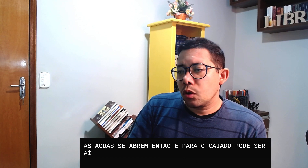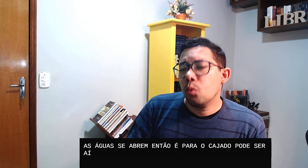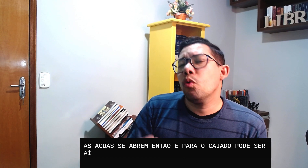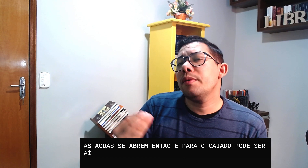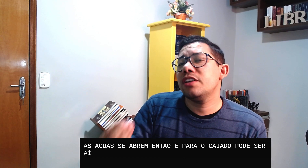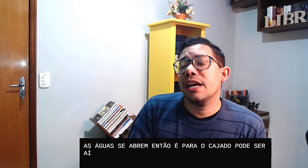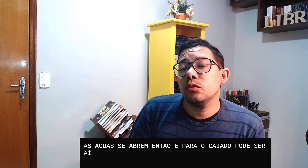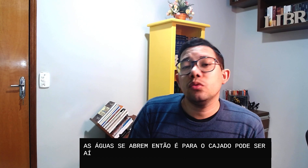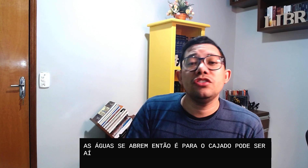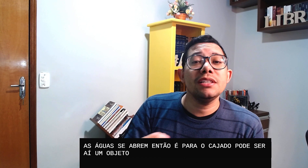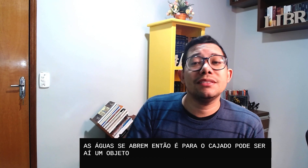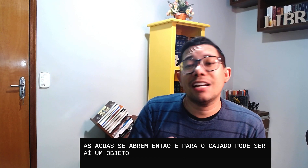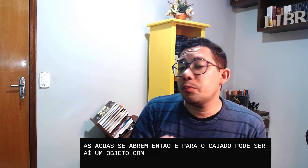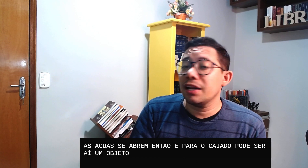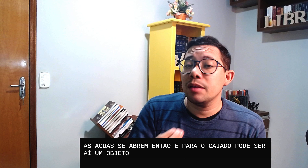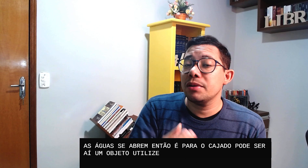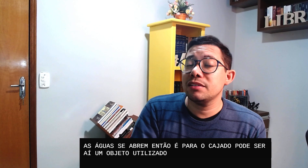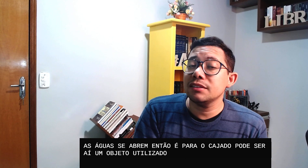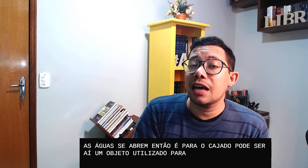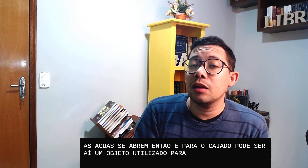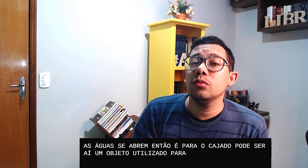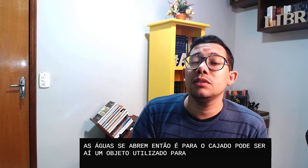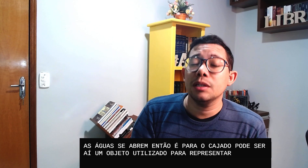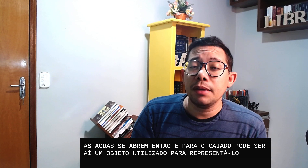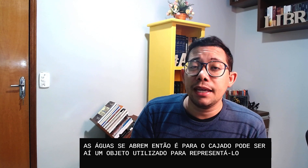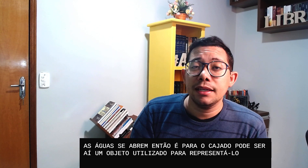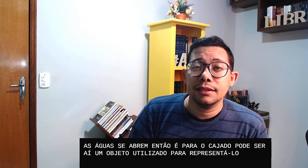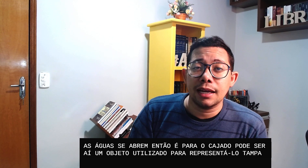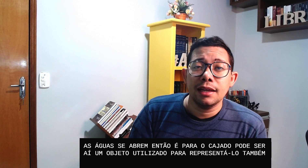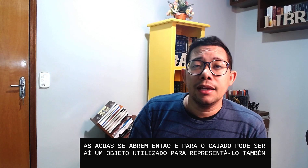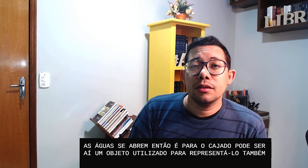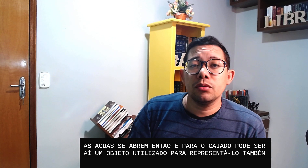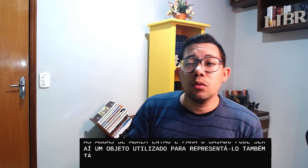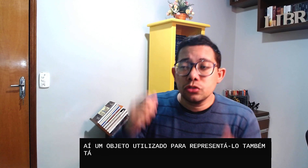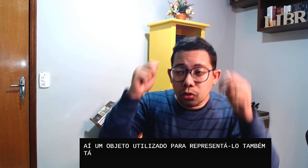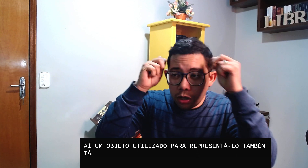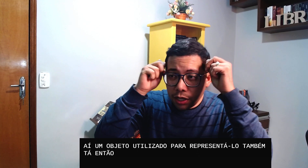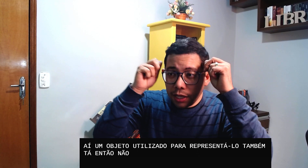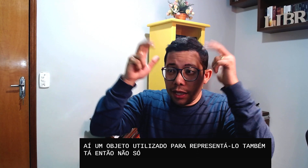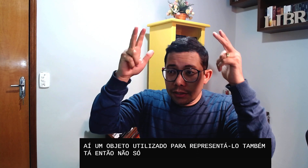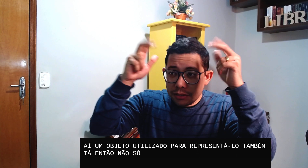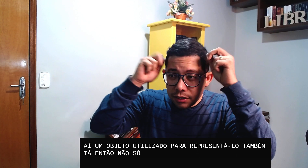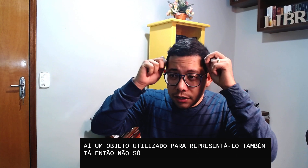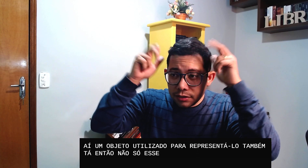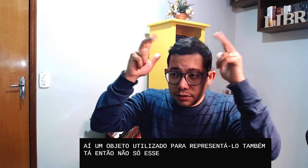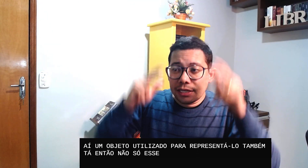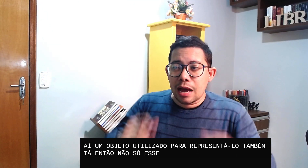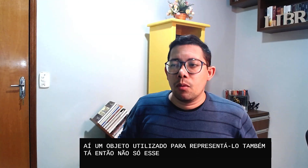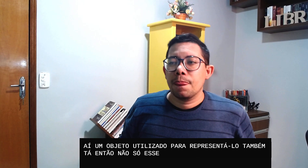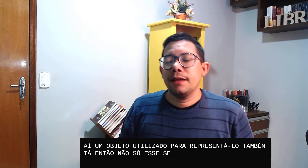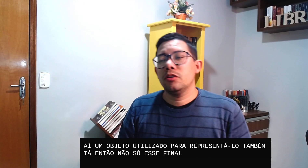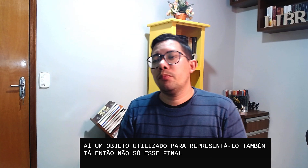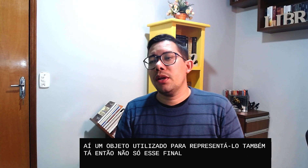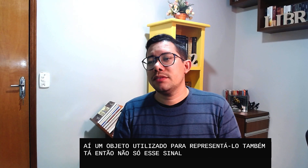um objeto utilizado para representá-lo também, tá? Então, não só esse sinal. Então, por